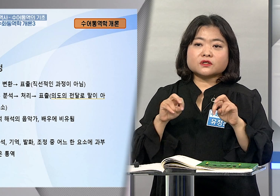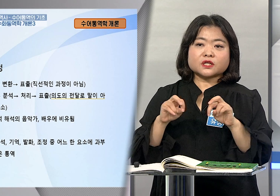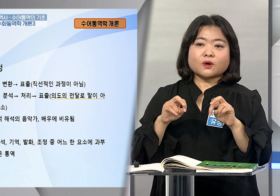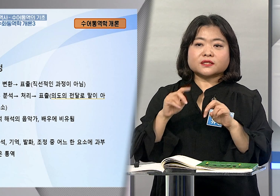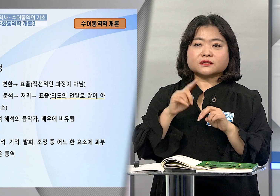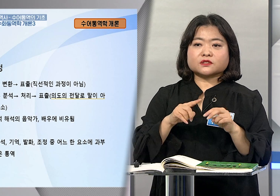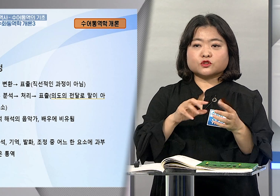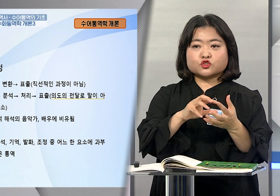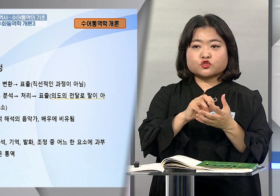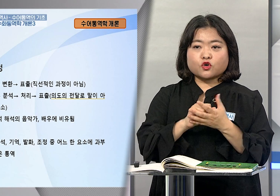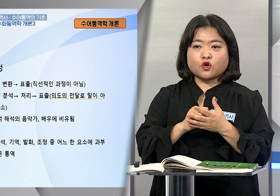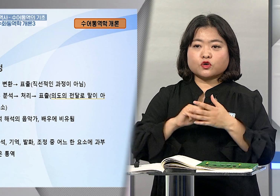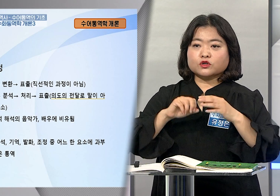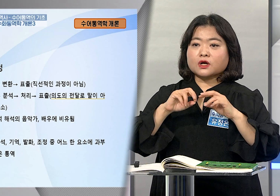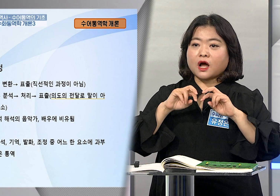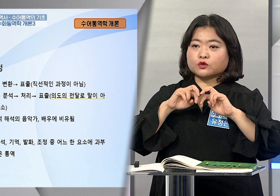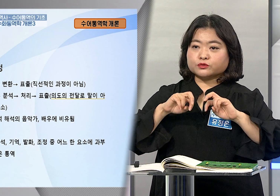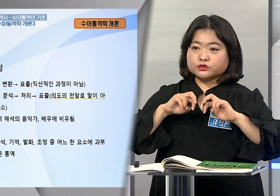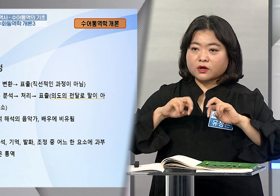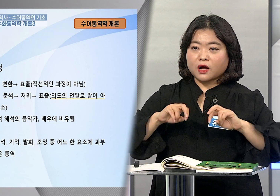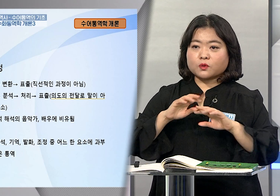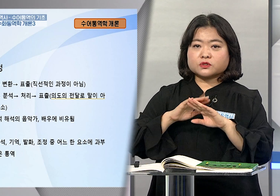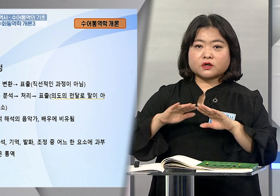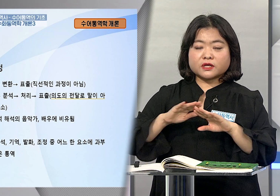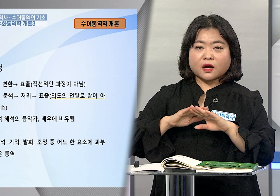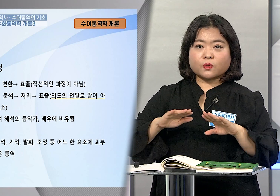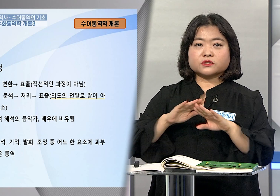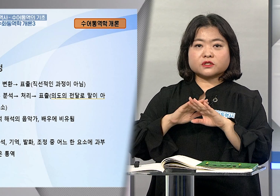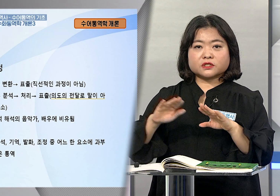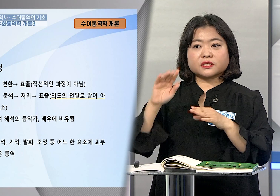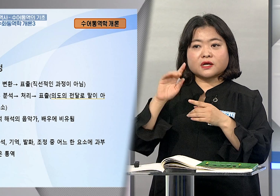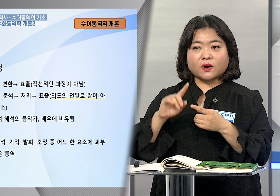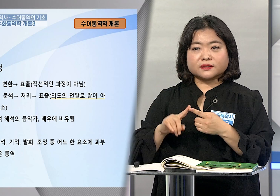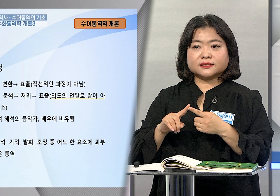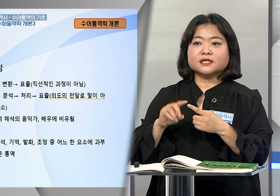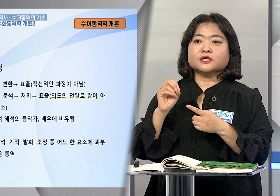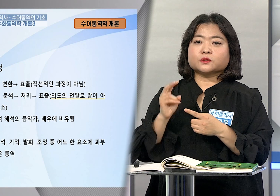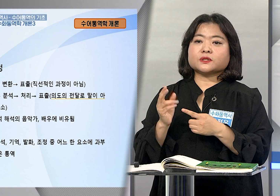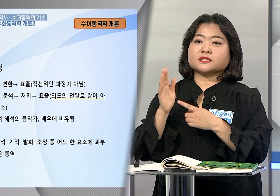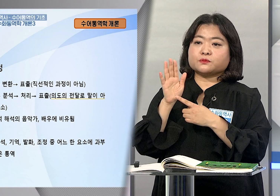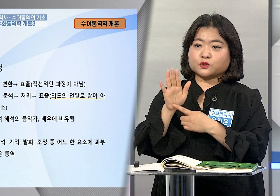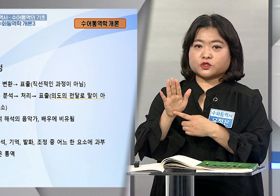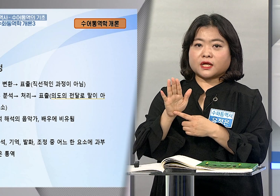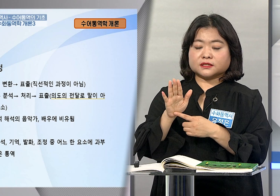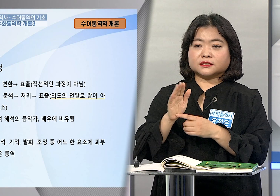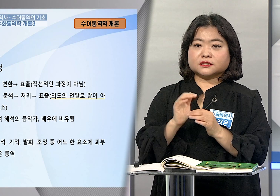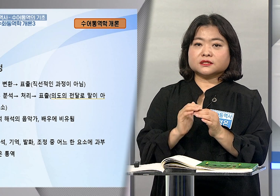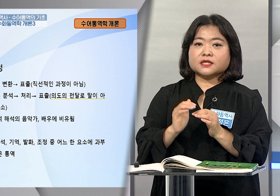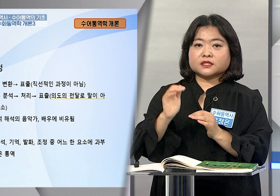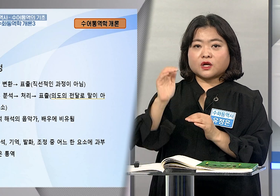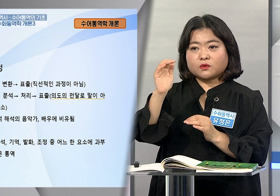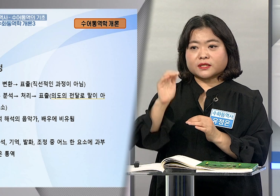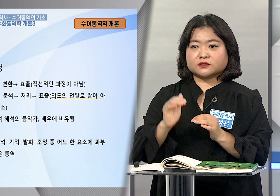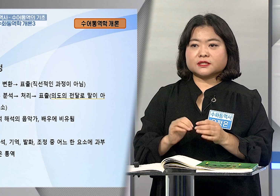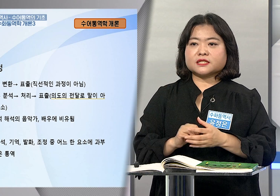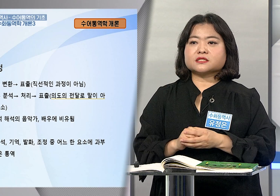분석적인 과정에서는 수용하고 분석하고 처리하고 처리된 상황을 또다시 표출하는 그런 과정들이